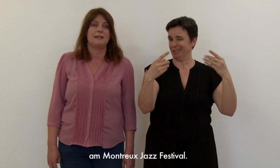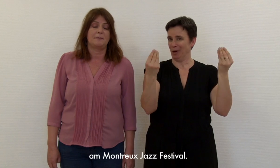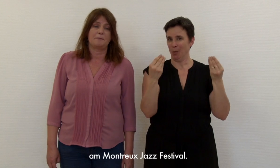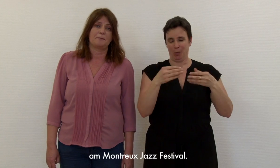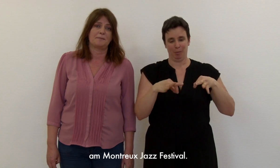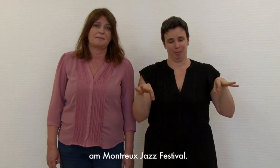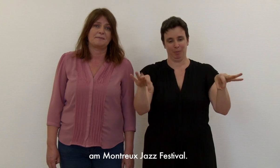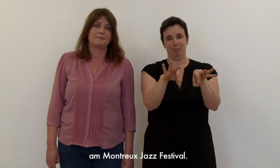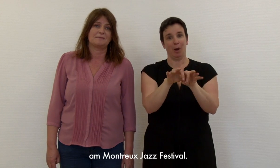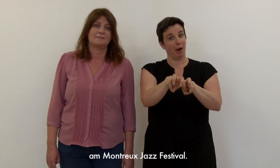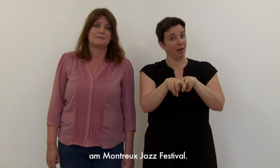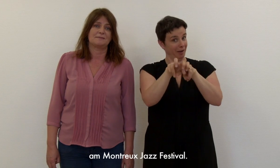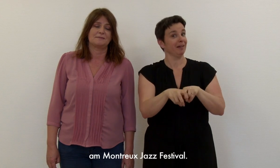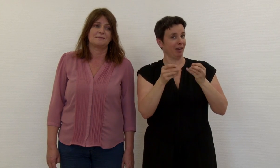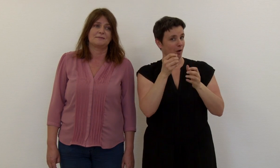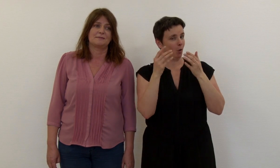sera signé.